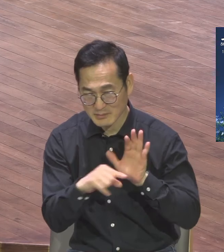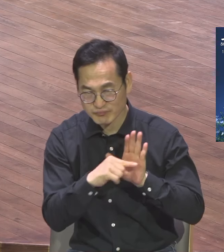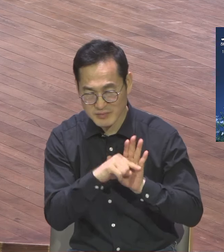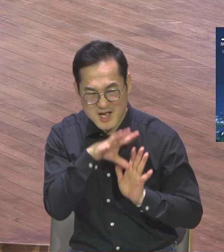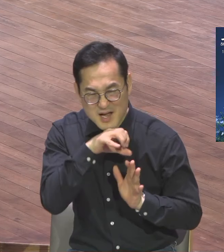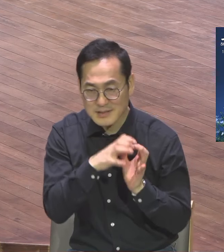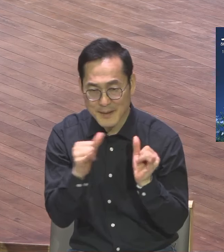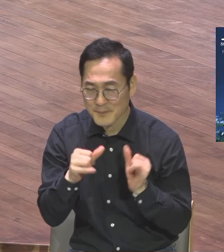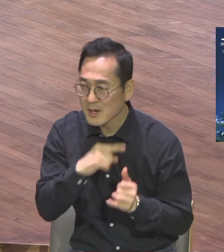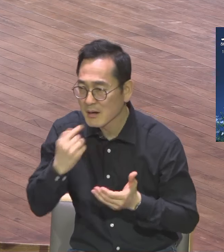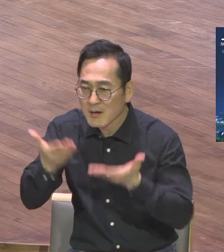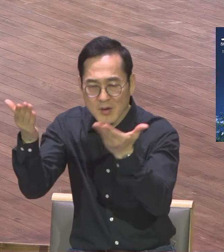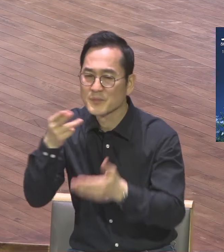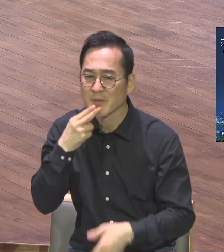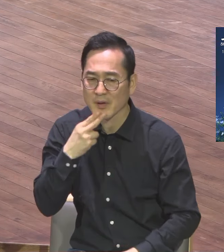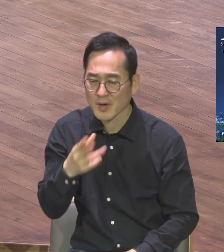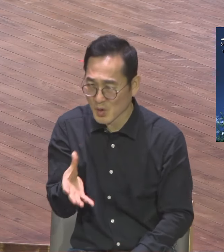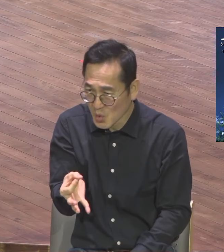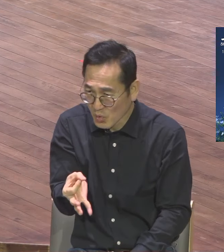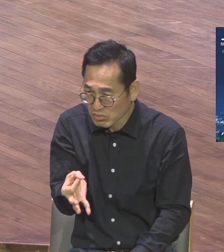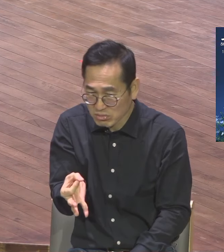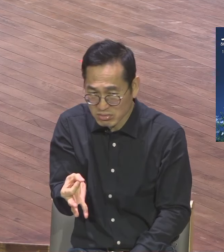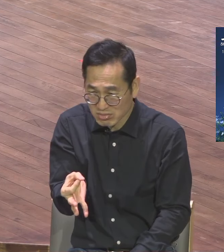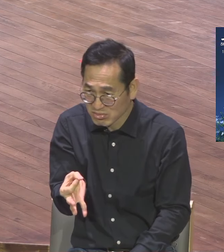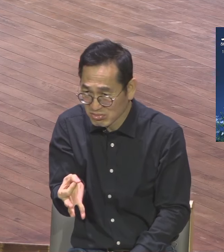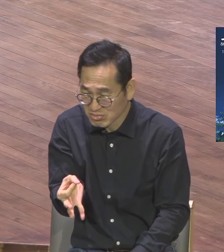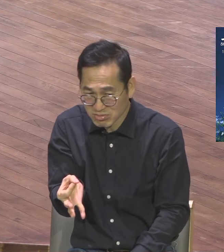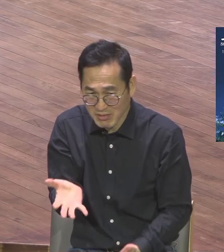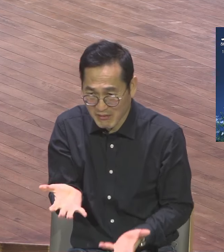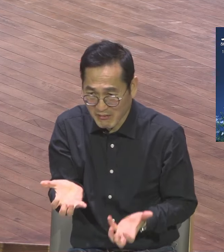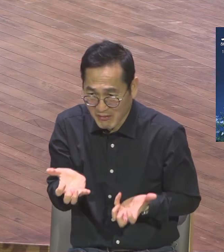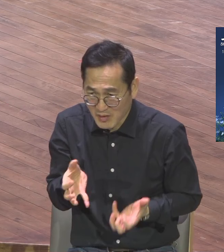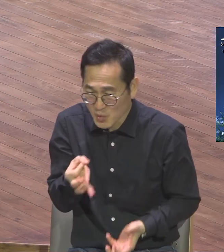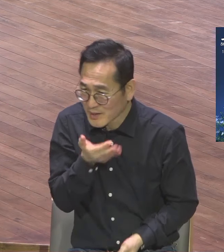돈이 아까웠어. 안 하지요.